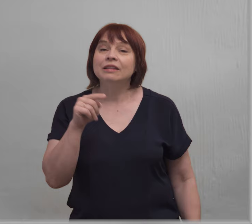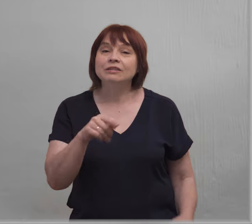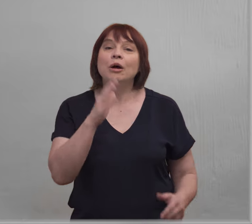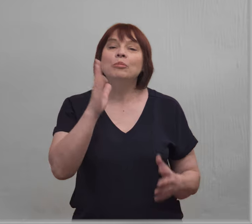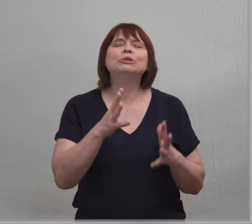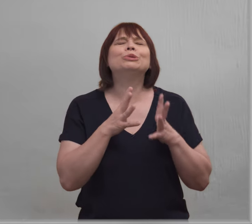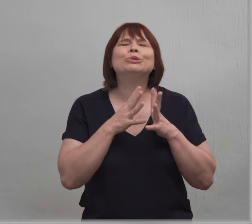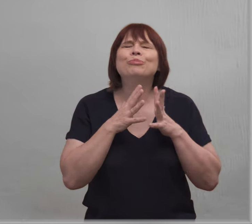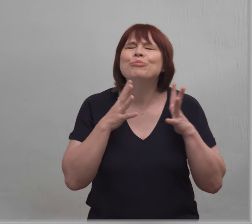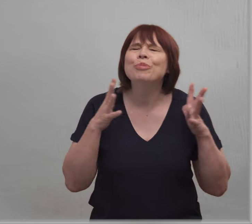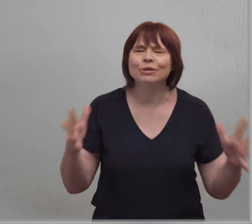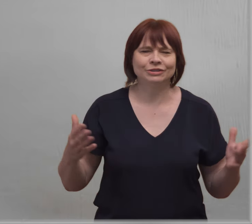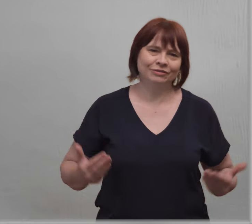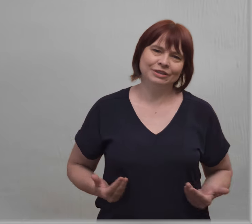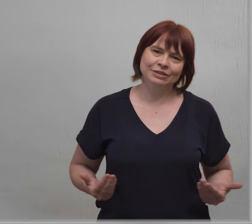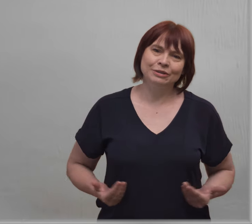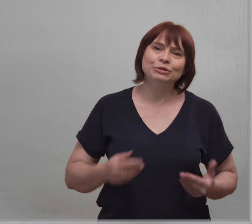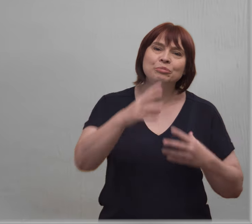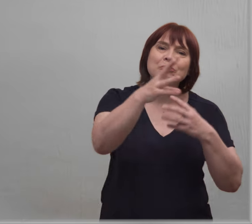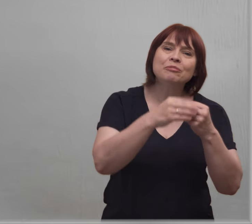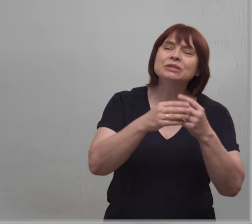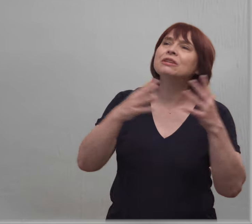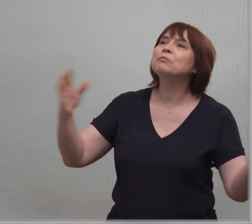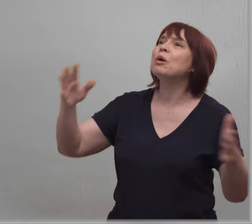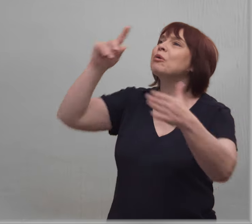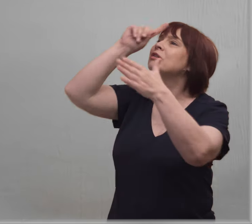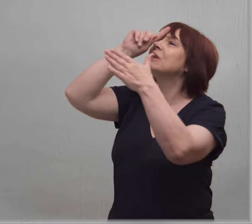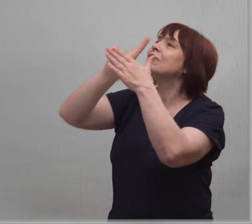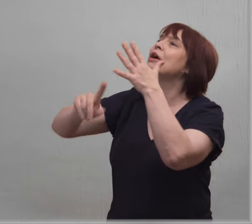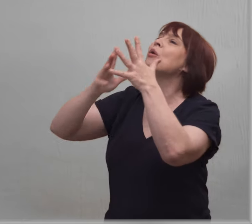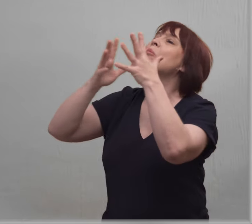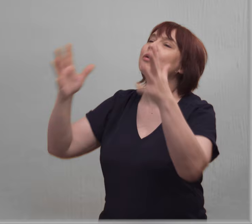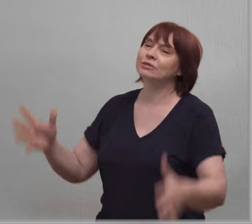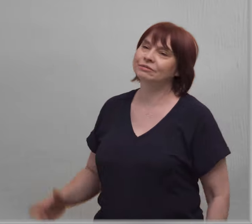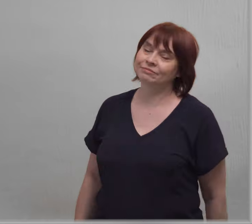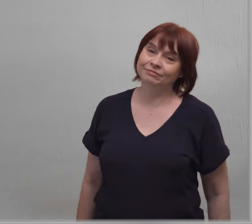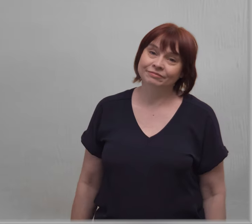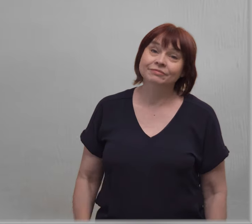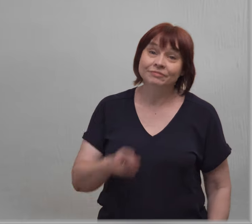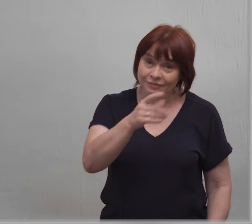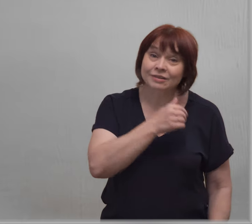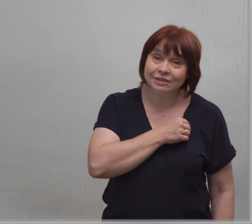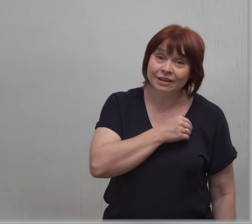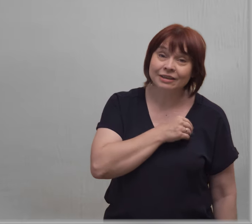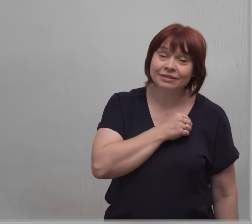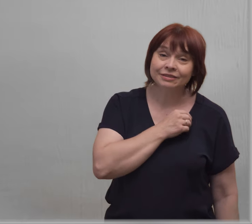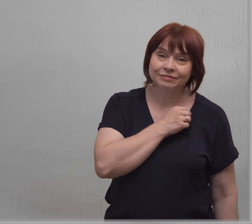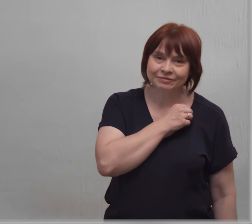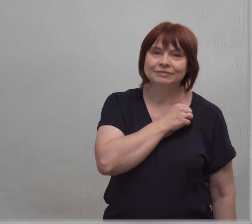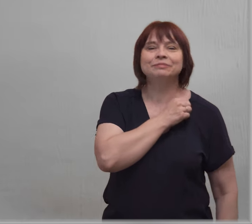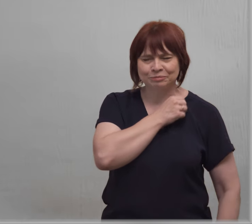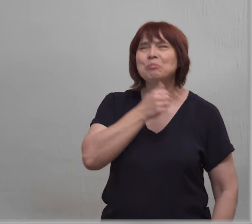большим. Чтобы мы еще больше свою жизнь доверили Богу. Поэтому, если кто-то желает,